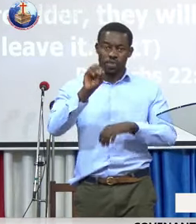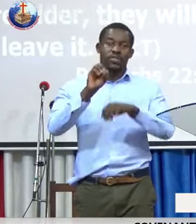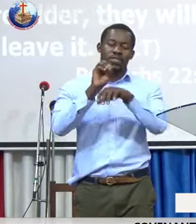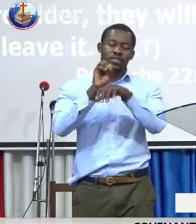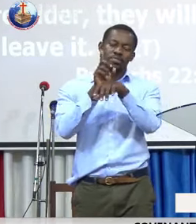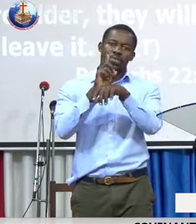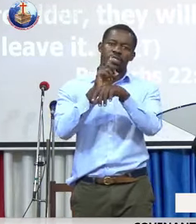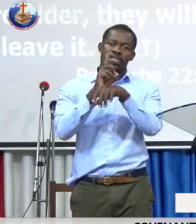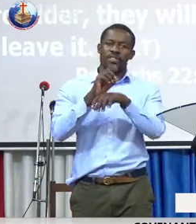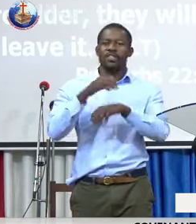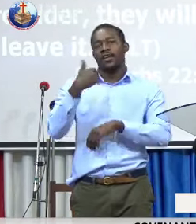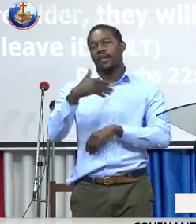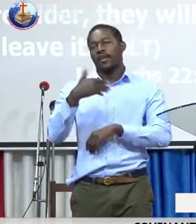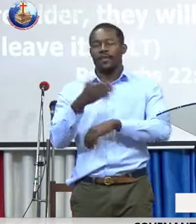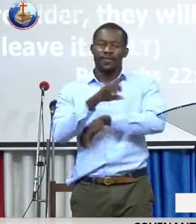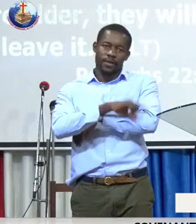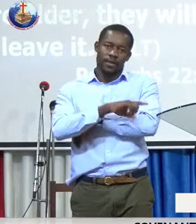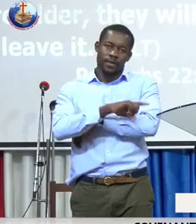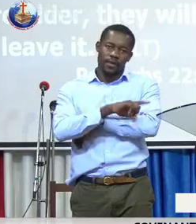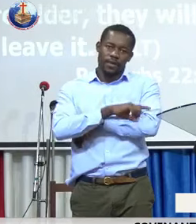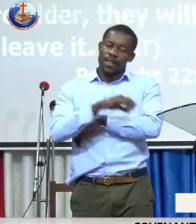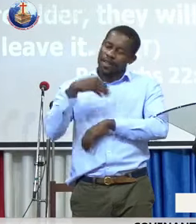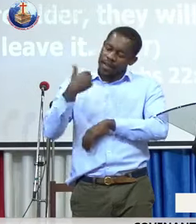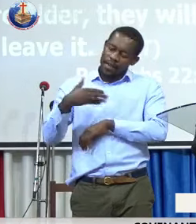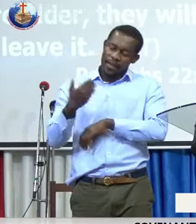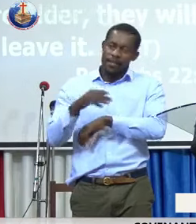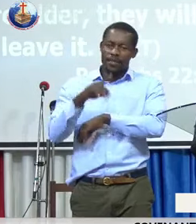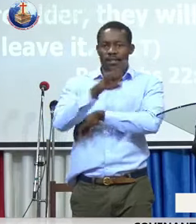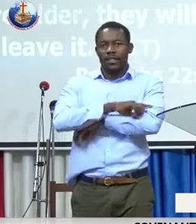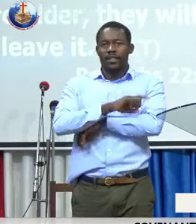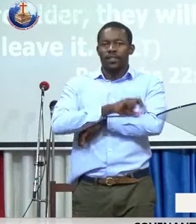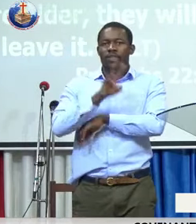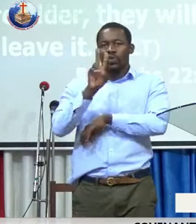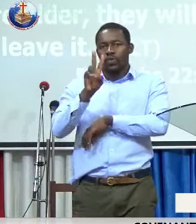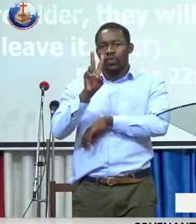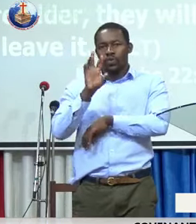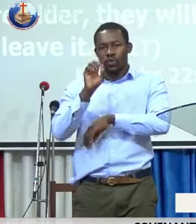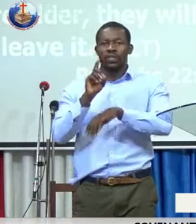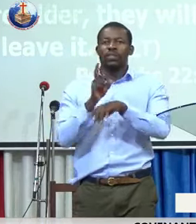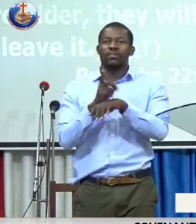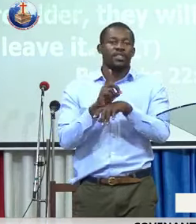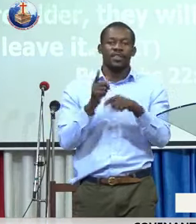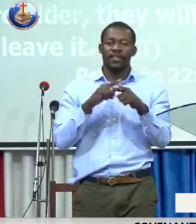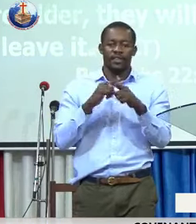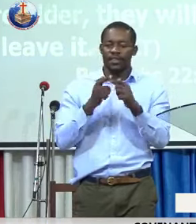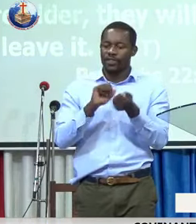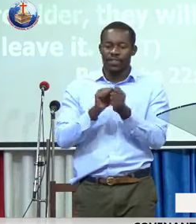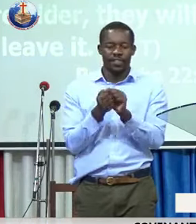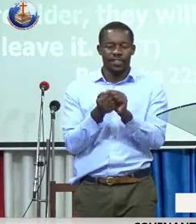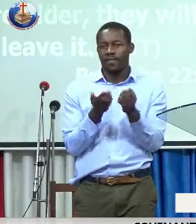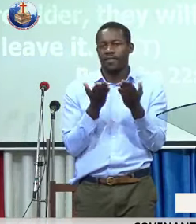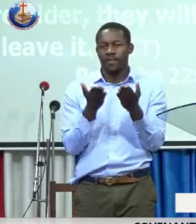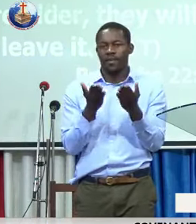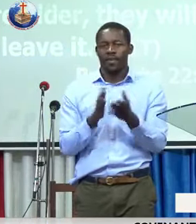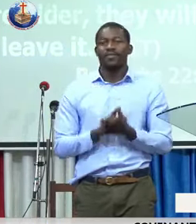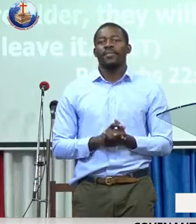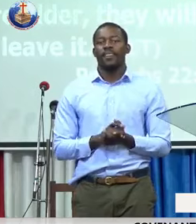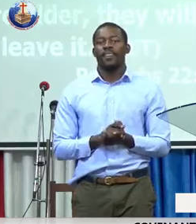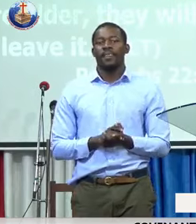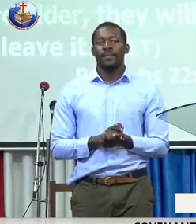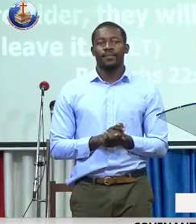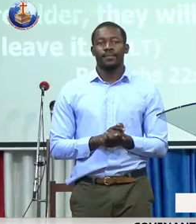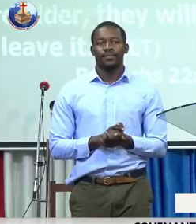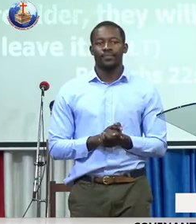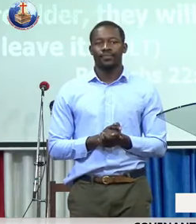wako dakika 20 kila siku. Consistently. Bila kukoma. And trust me, you will see a change. Na uniamini utaona mabadiliko. Now this